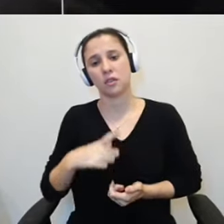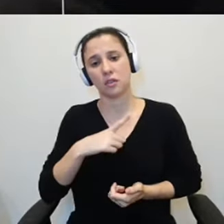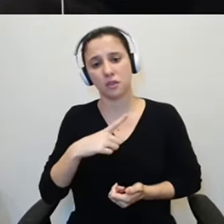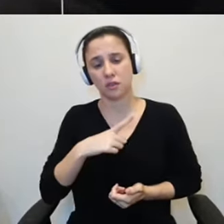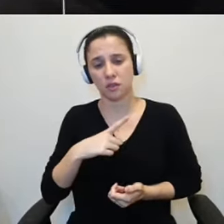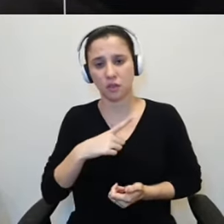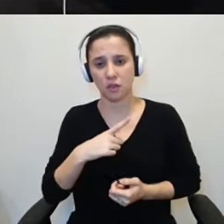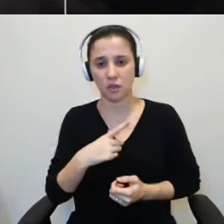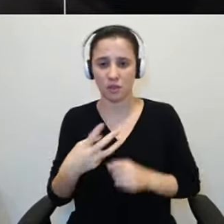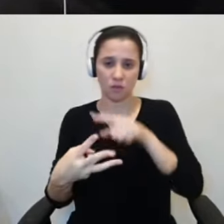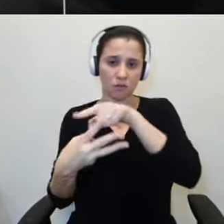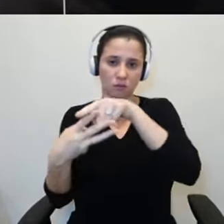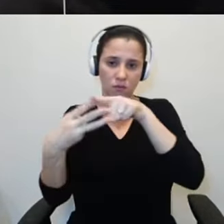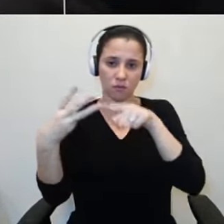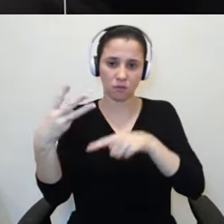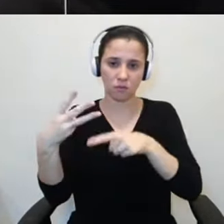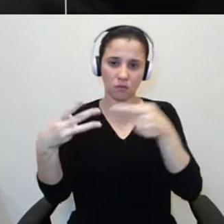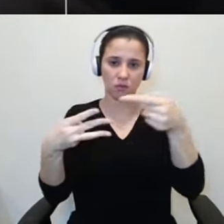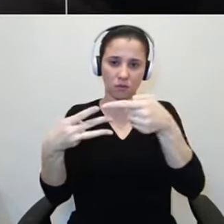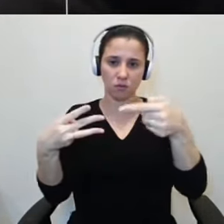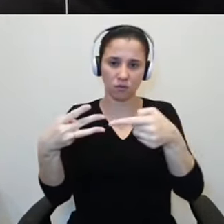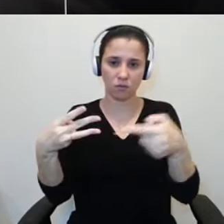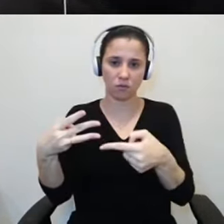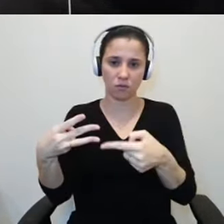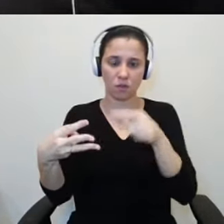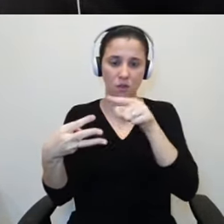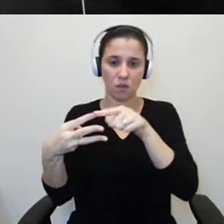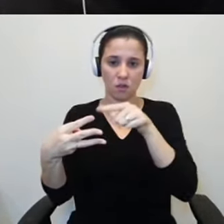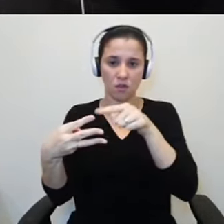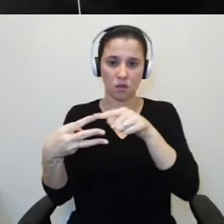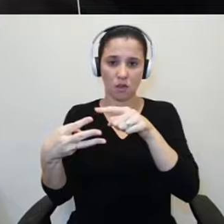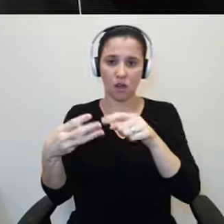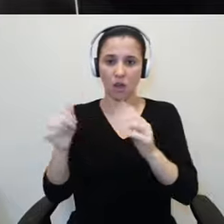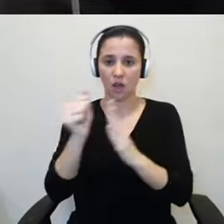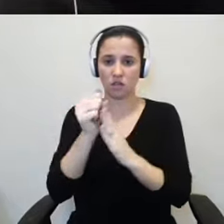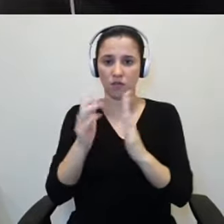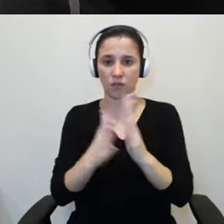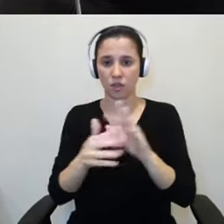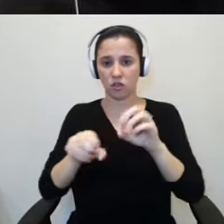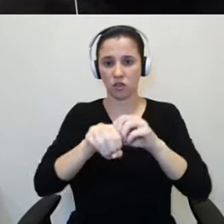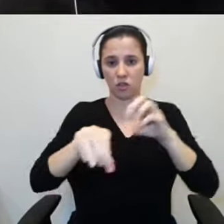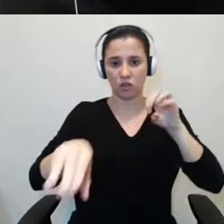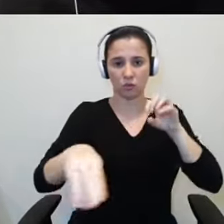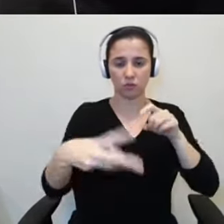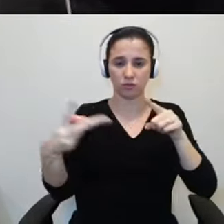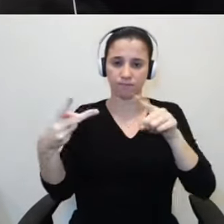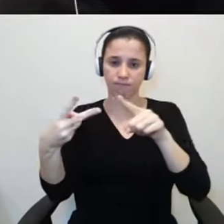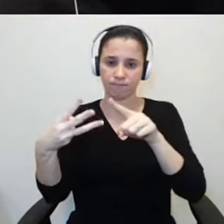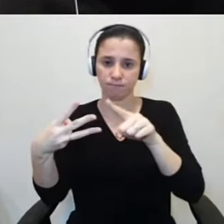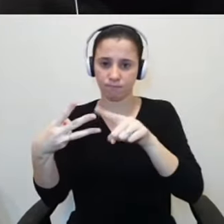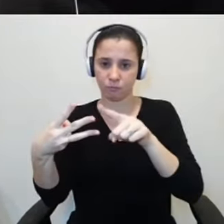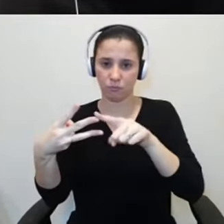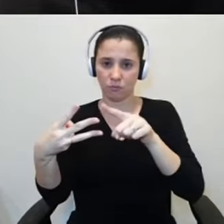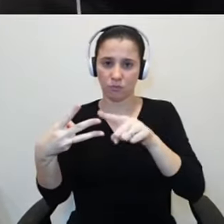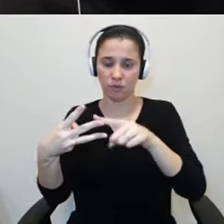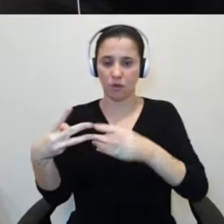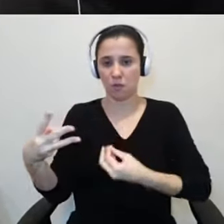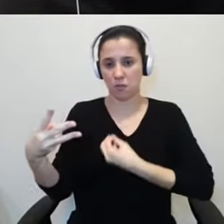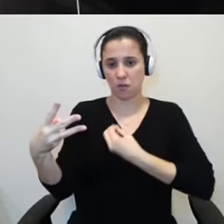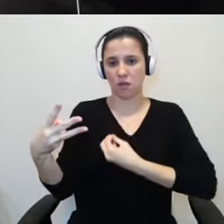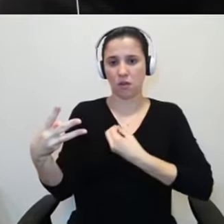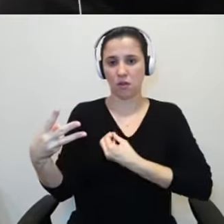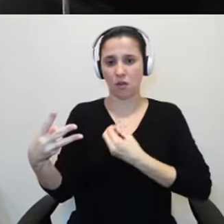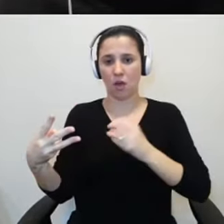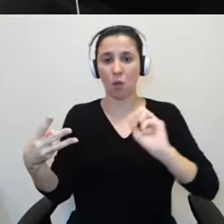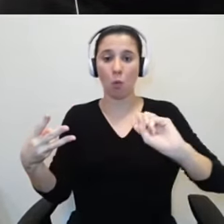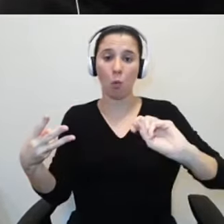ser presencial ou mista. Nós estamos partindo agora do que a gente tem agora para ser remota. Não tem como ser